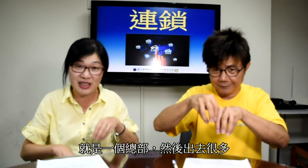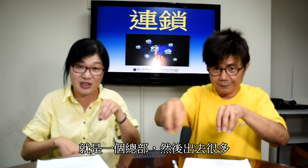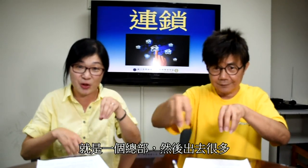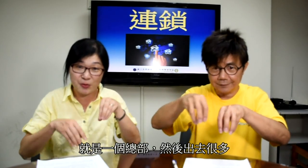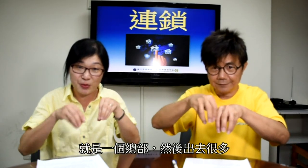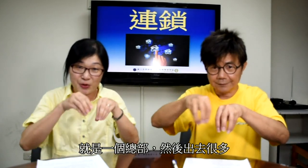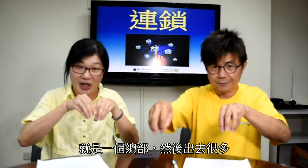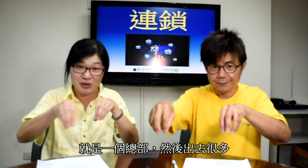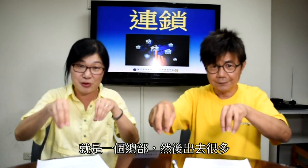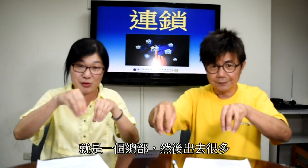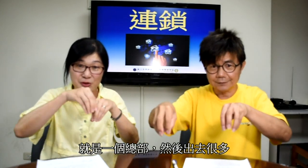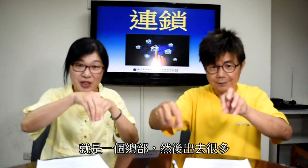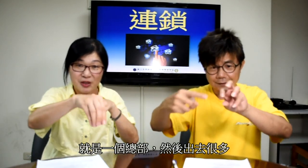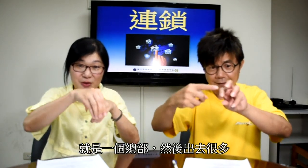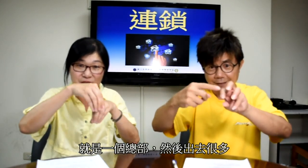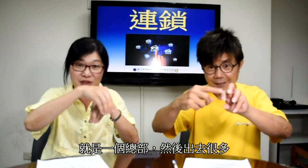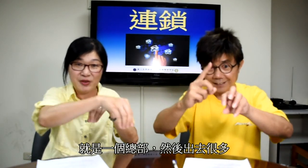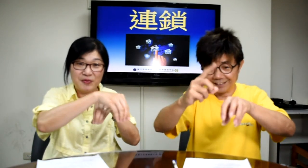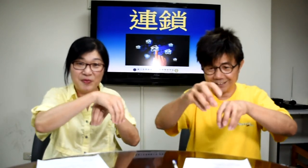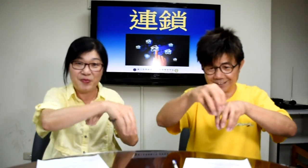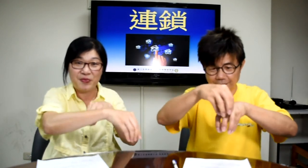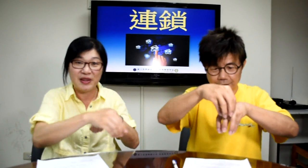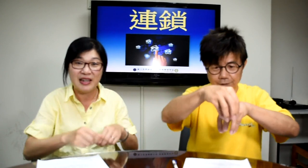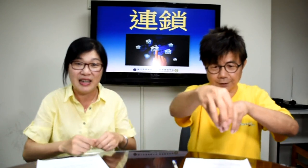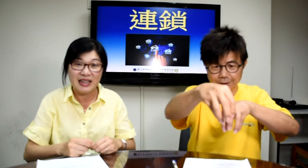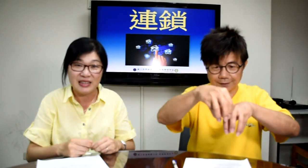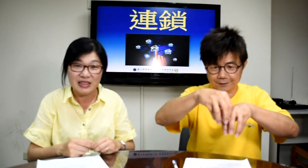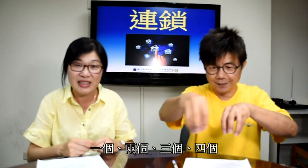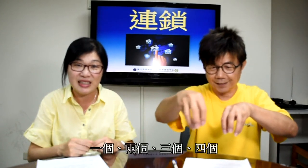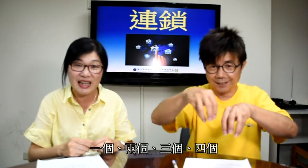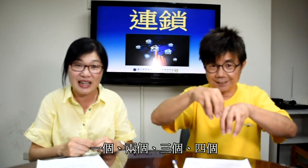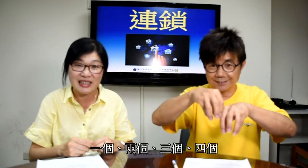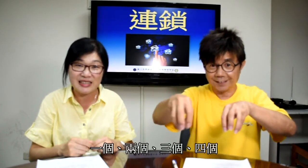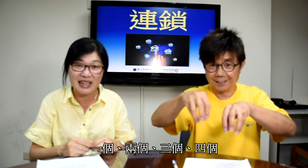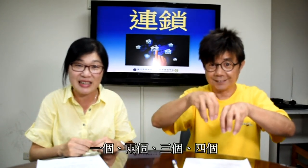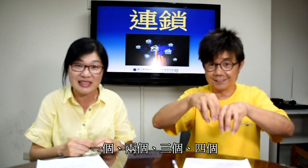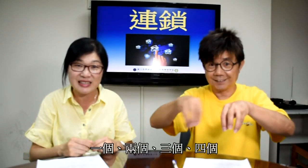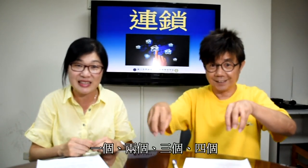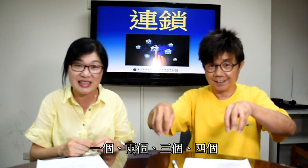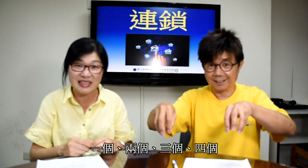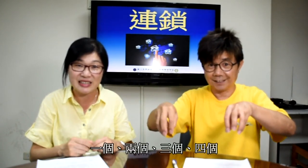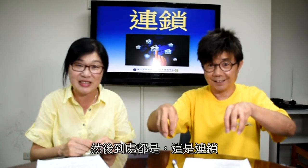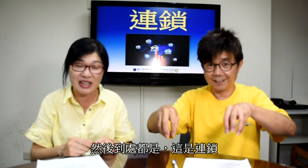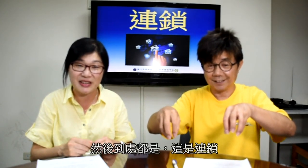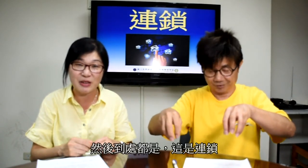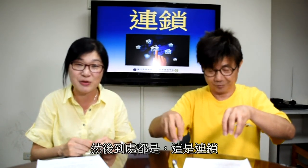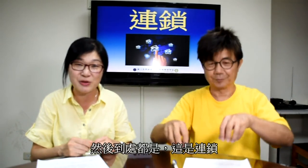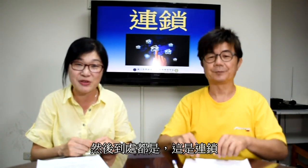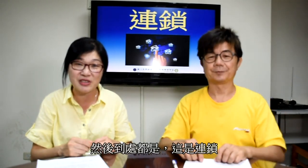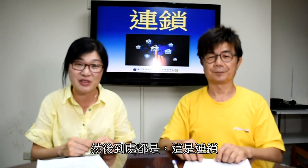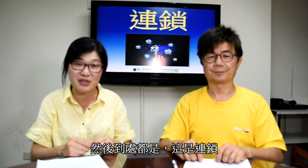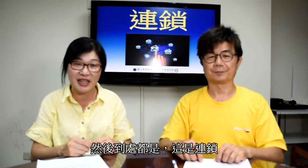总部，然后出去很多，一个、两个、三个、四个。到处都是，这是连